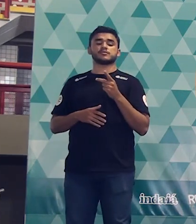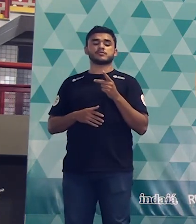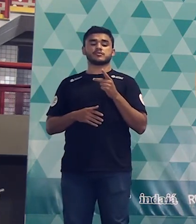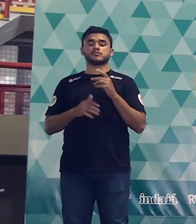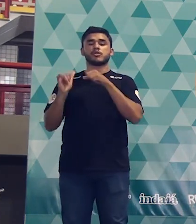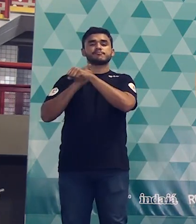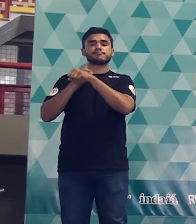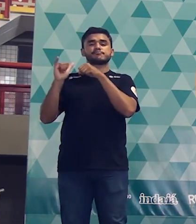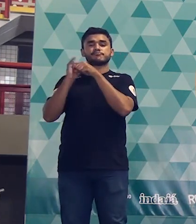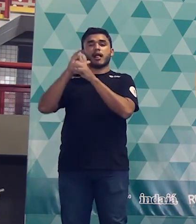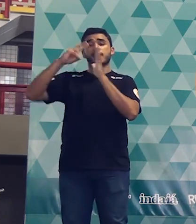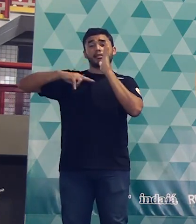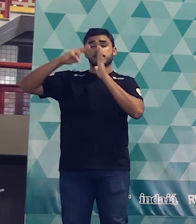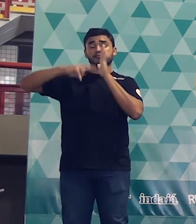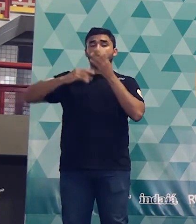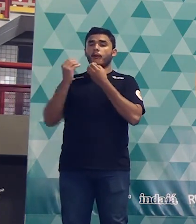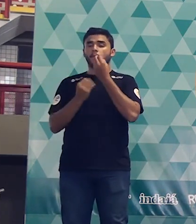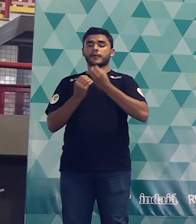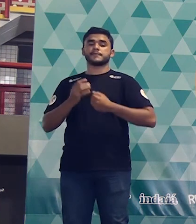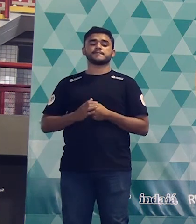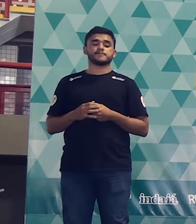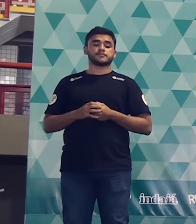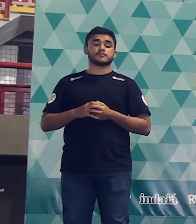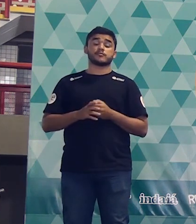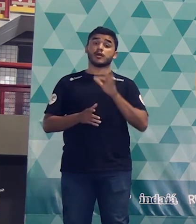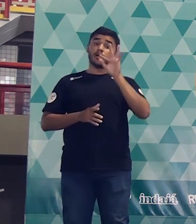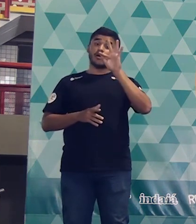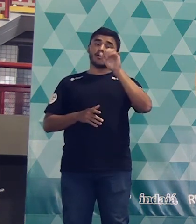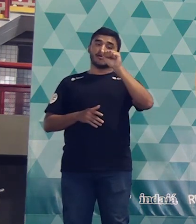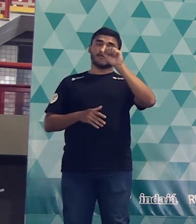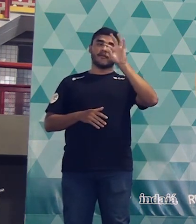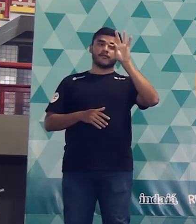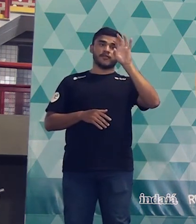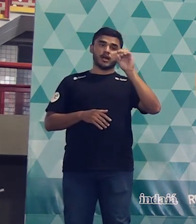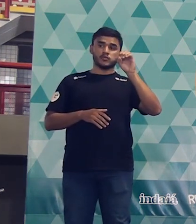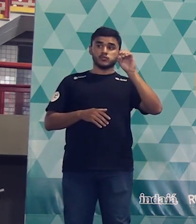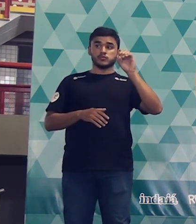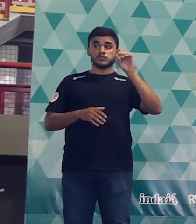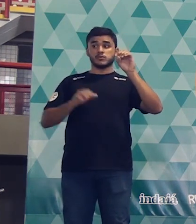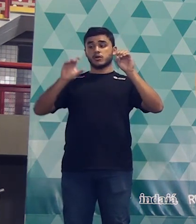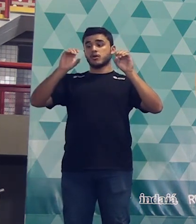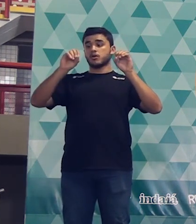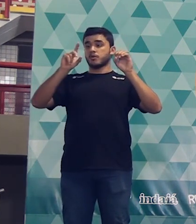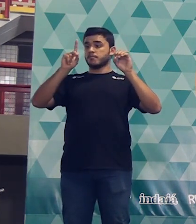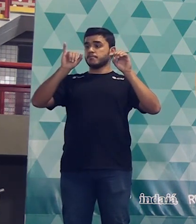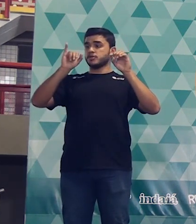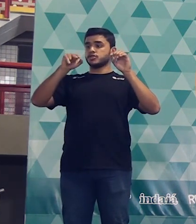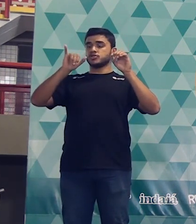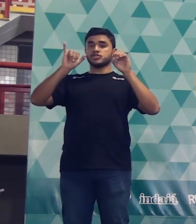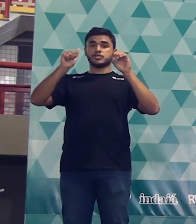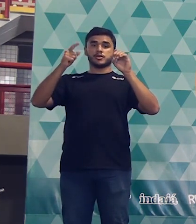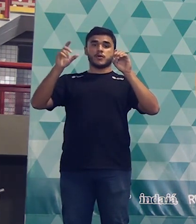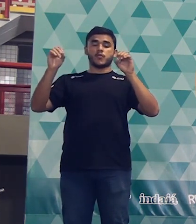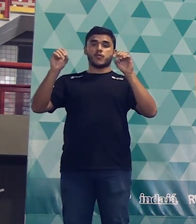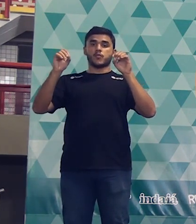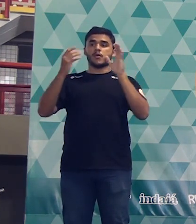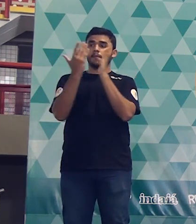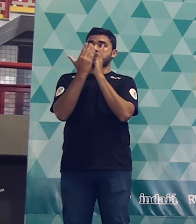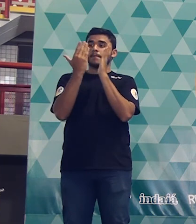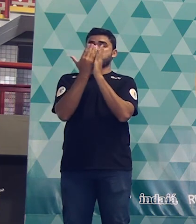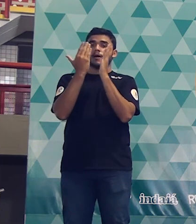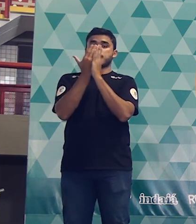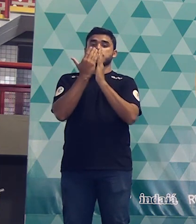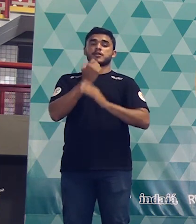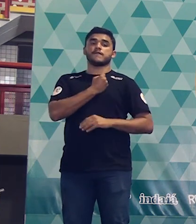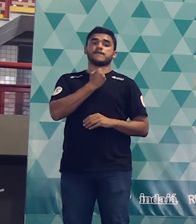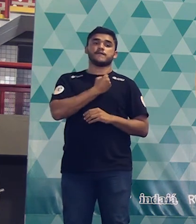procedimento de leitura, é distinguir o que é fato do que é opinião. Isso aí está na página 20. Distinguir o que é